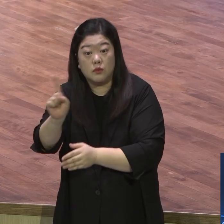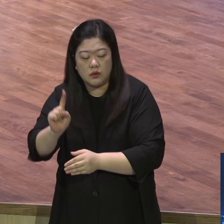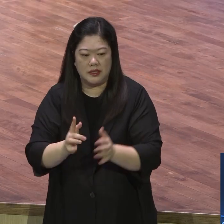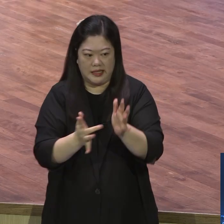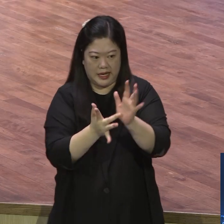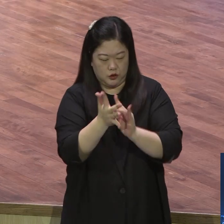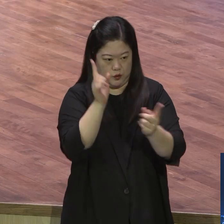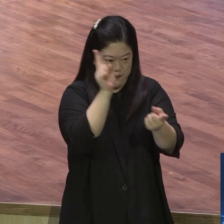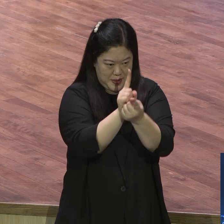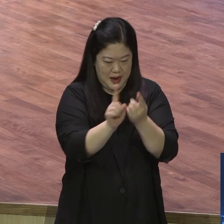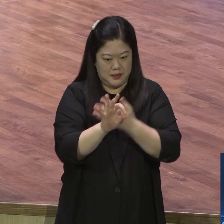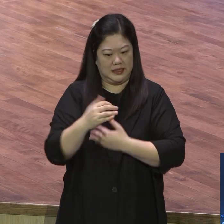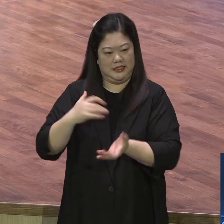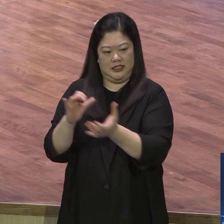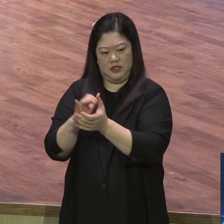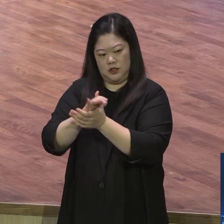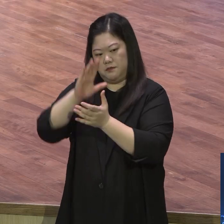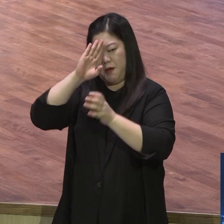낫는다